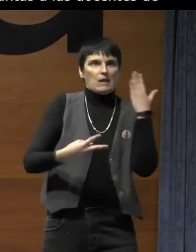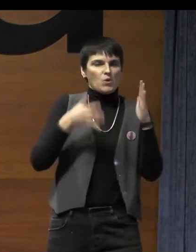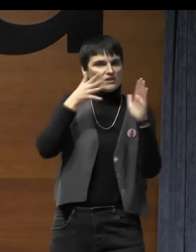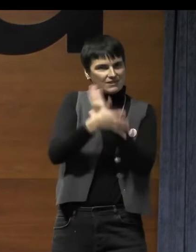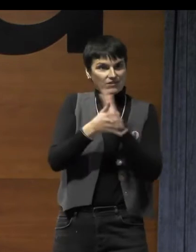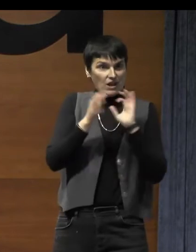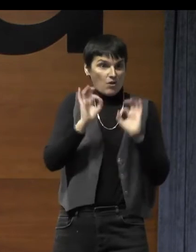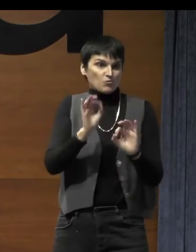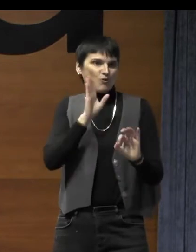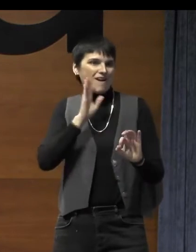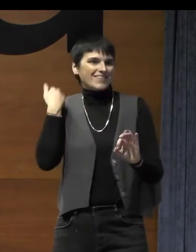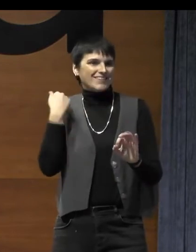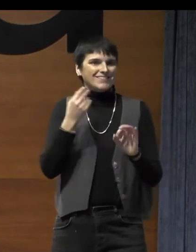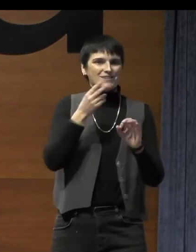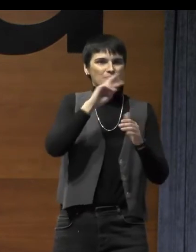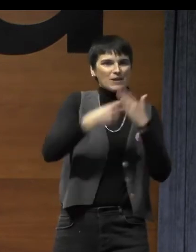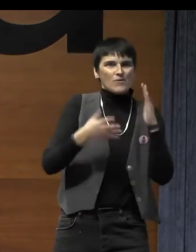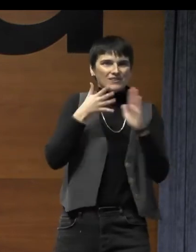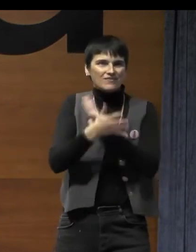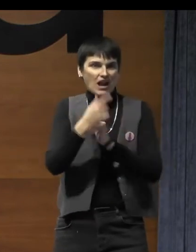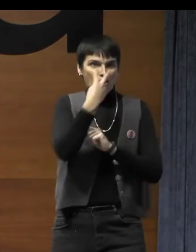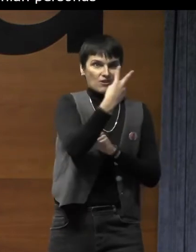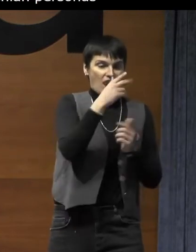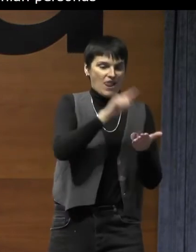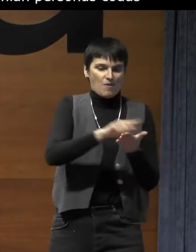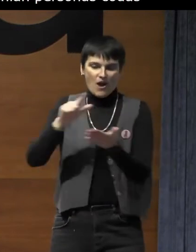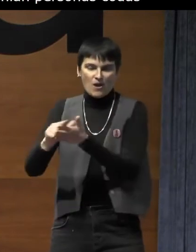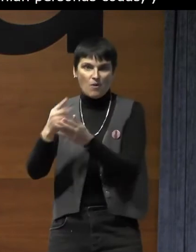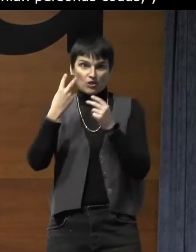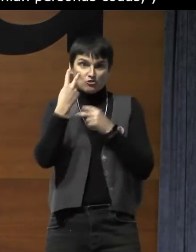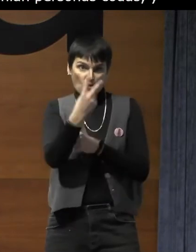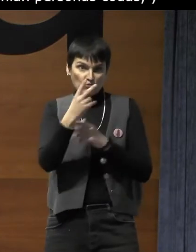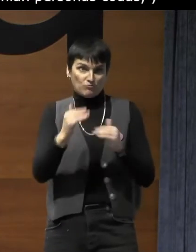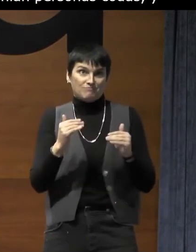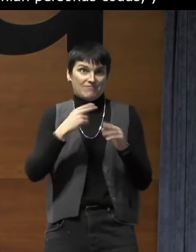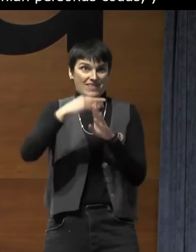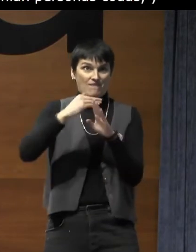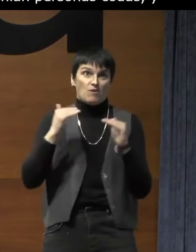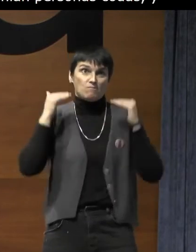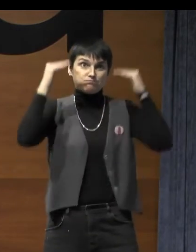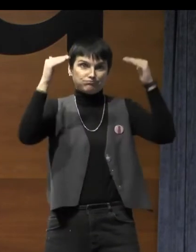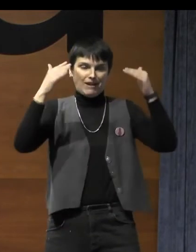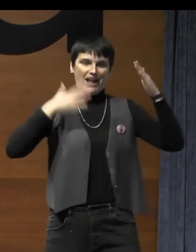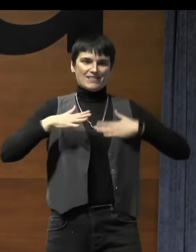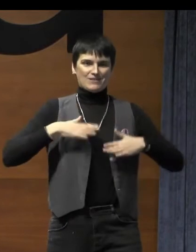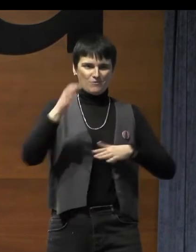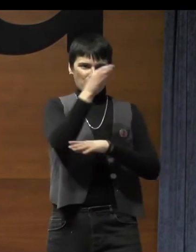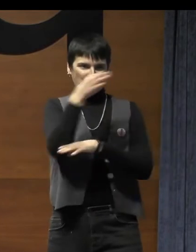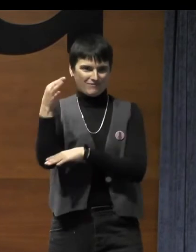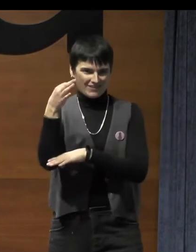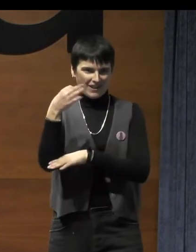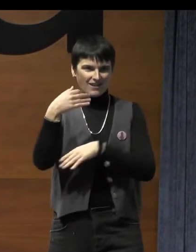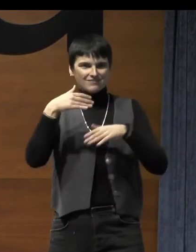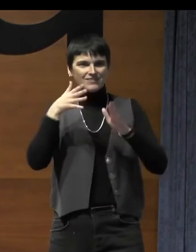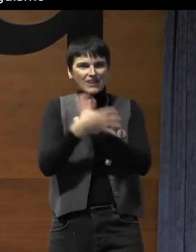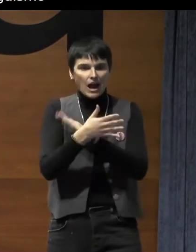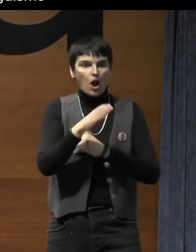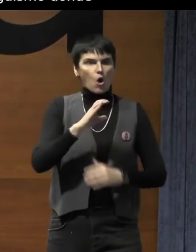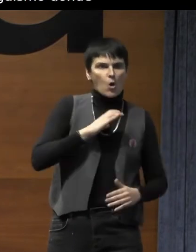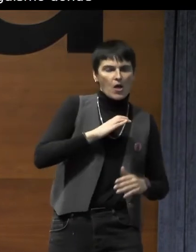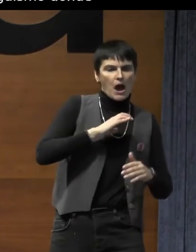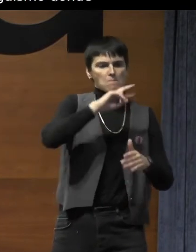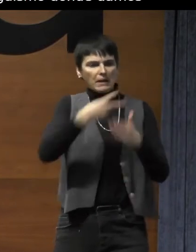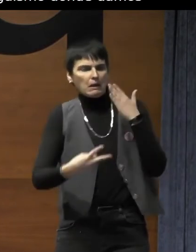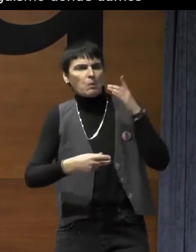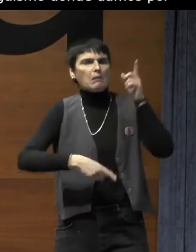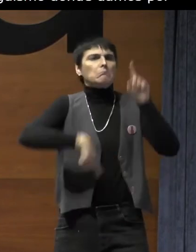tenían personas codas y les preguntábamos si el concepto de bilingüismo, donde damos por hecho que tenemos